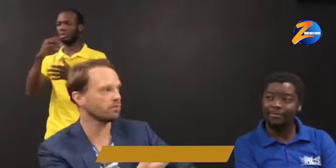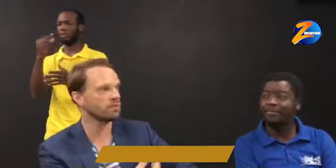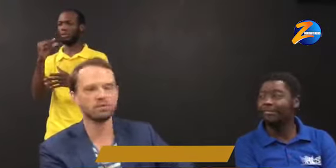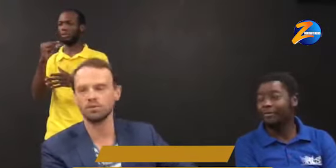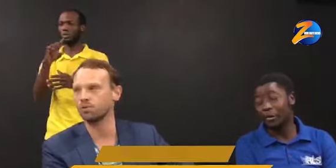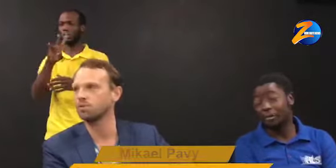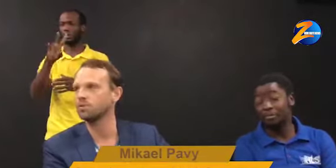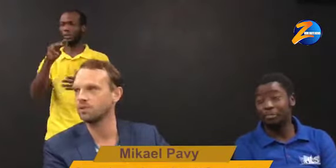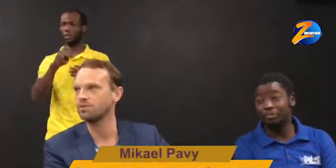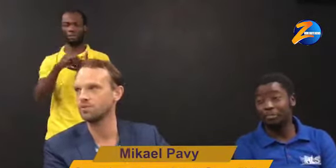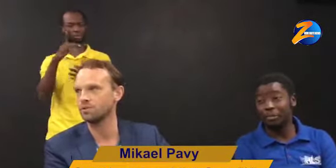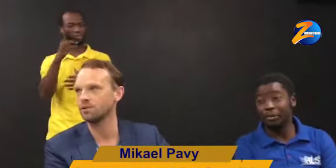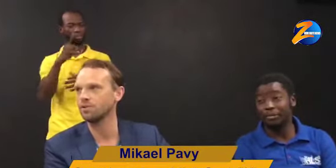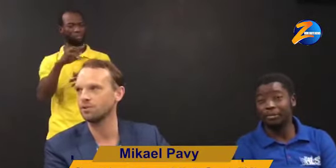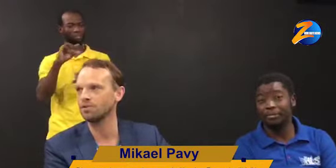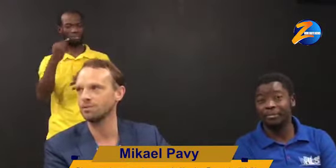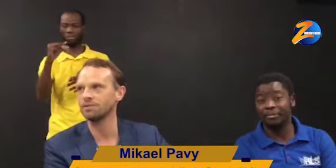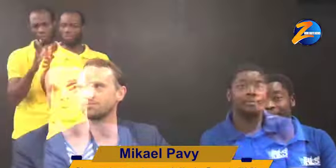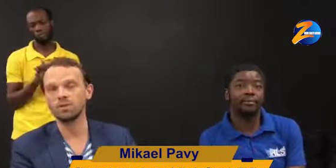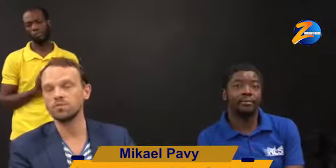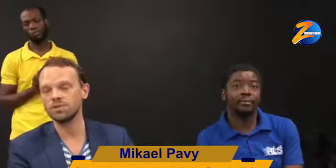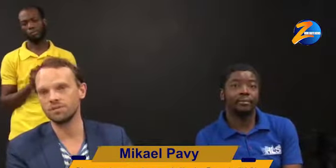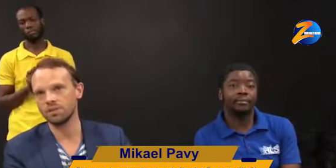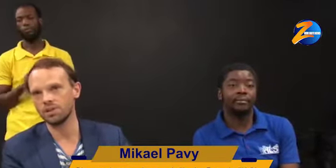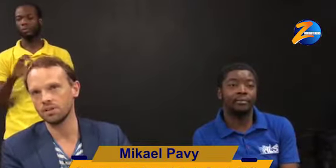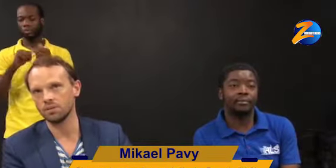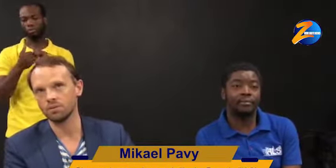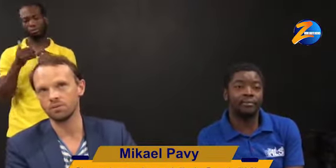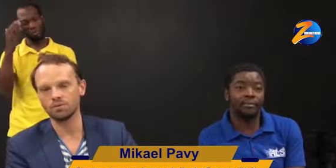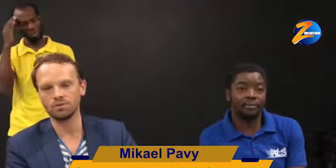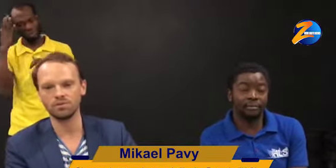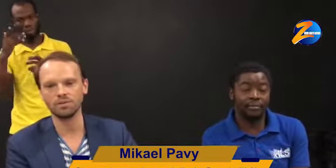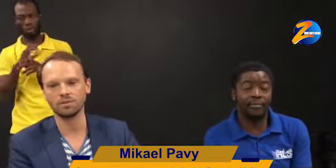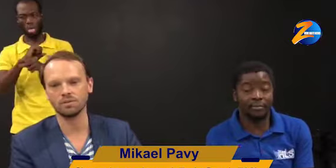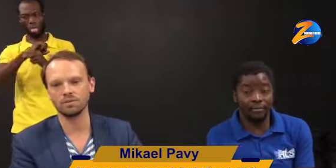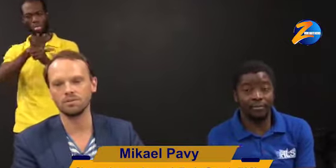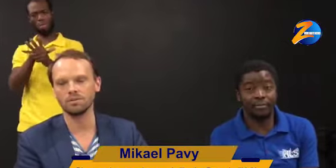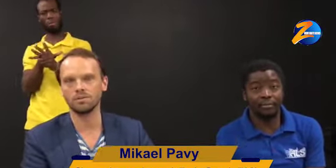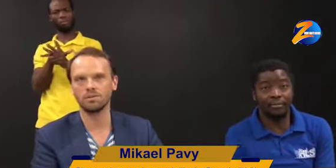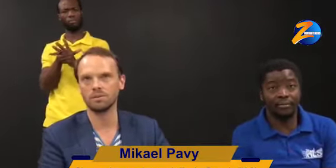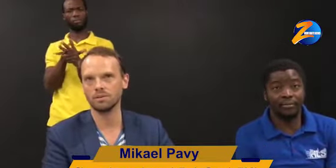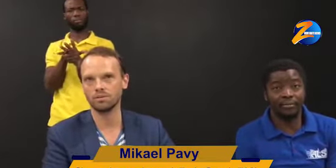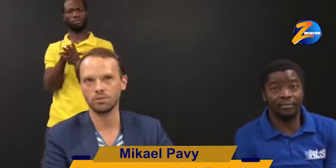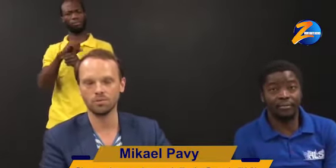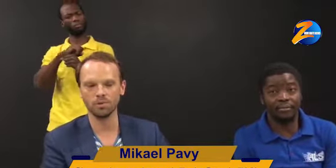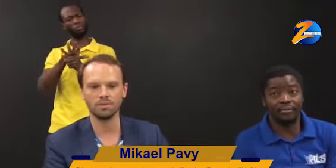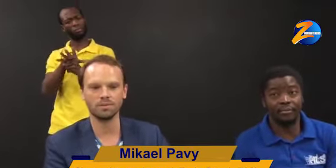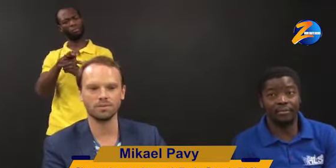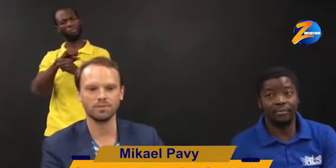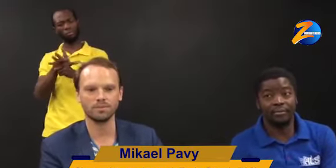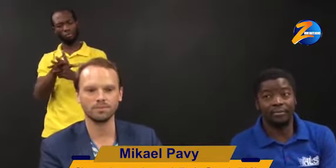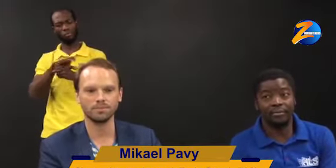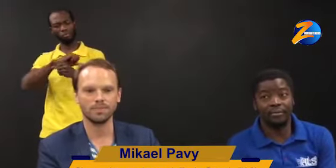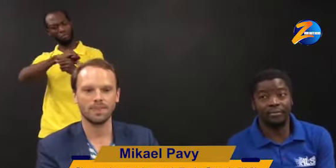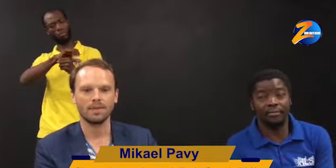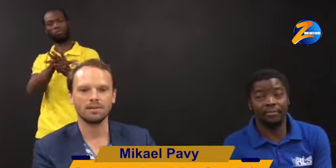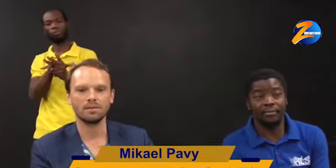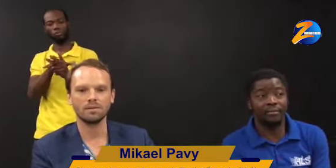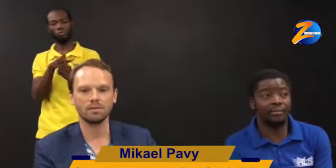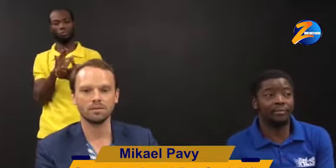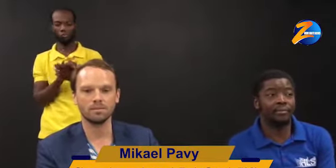prix classique de l'Institut haïtien de langue des signes. Comme vous le savez, il y a le Covid actuellement